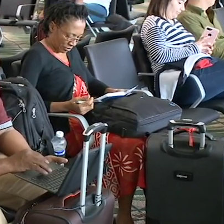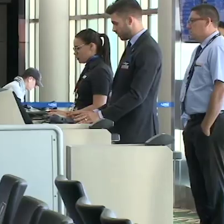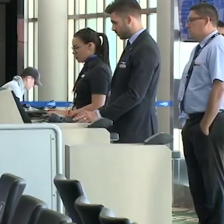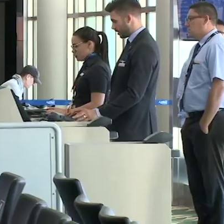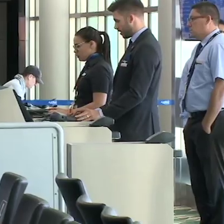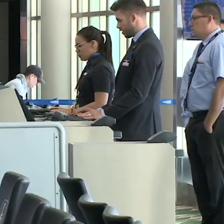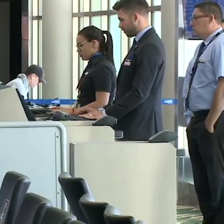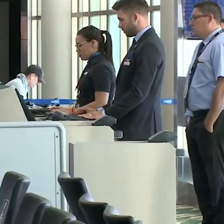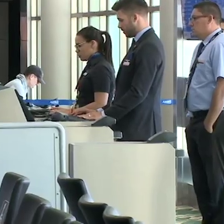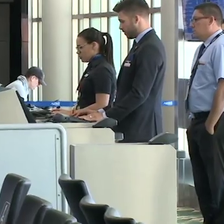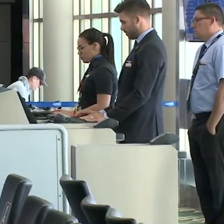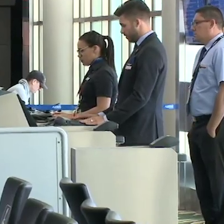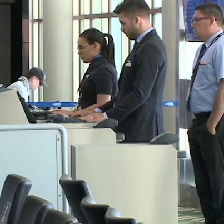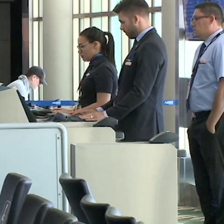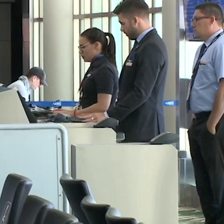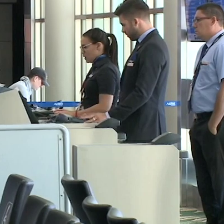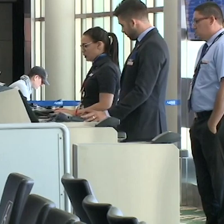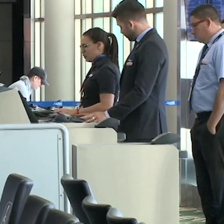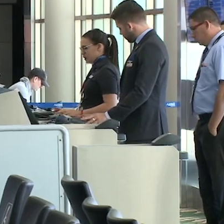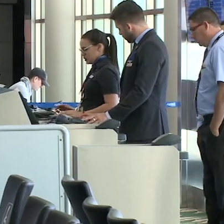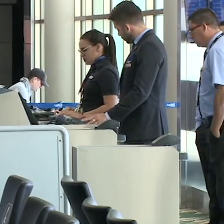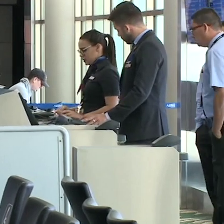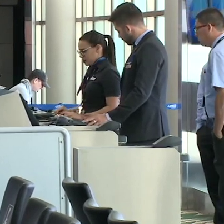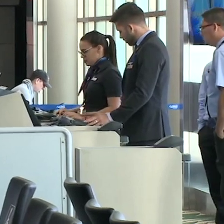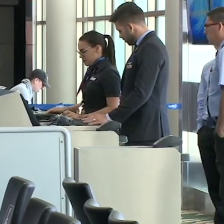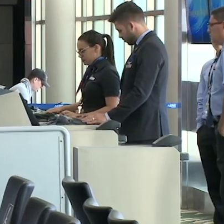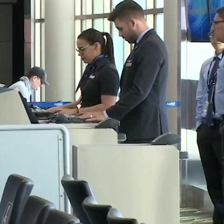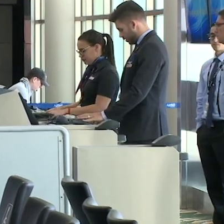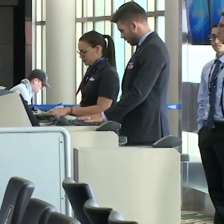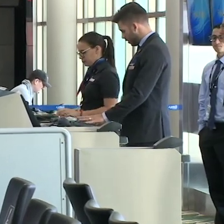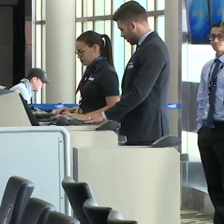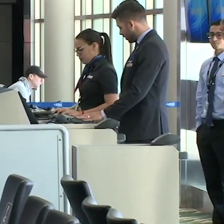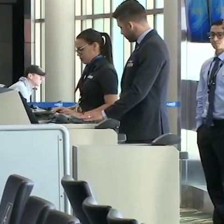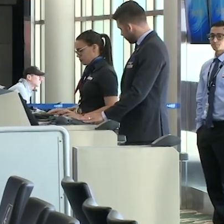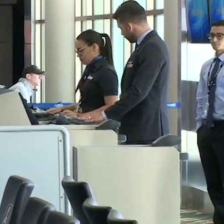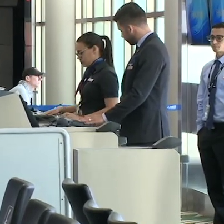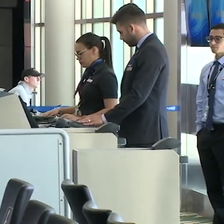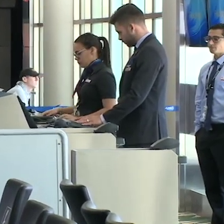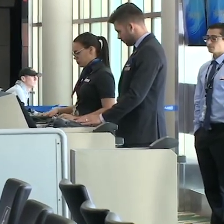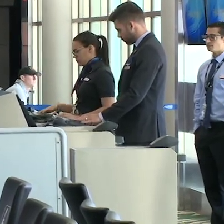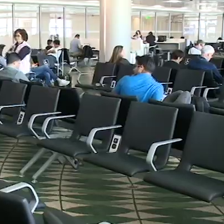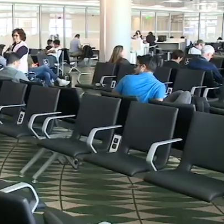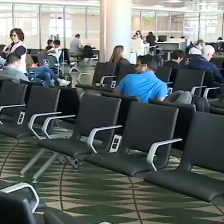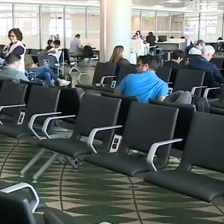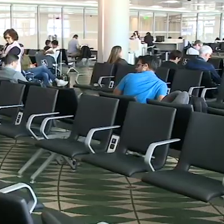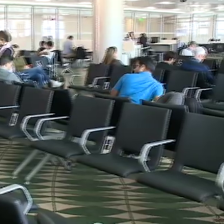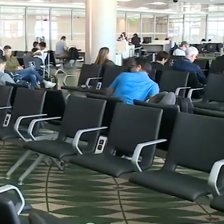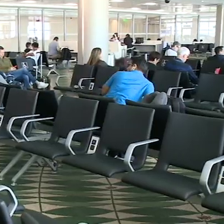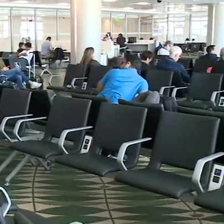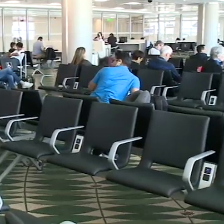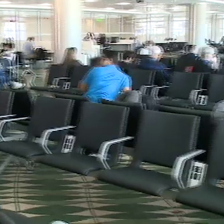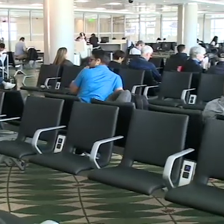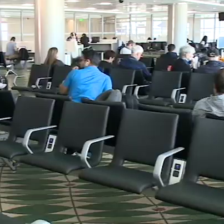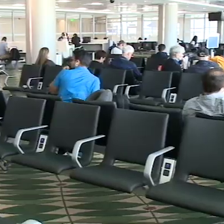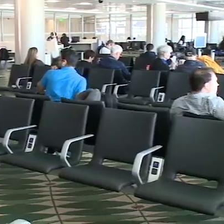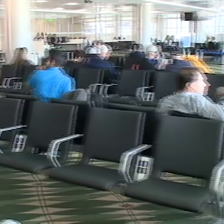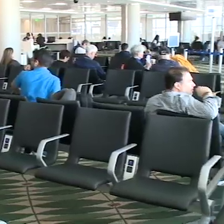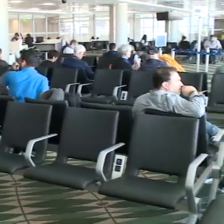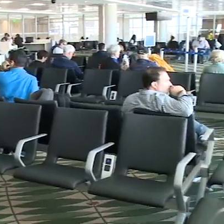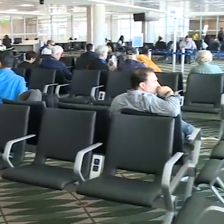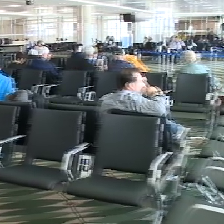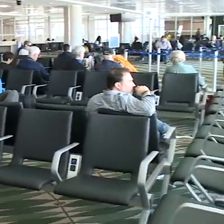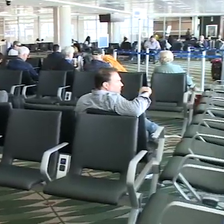contarán con cuatro salas más de abordaje un restaurante una sala vip y un área para mascotas